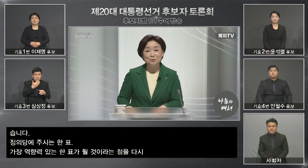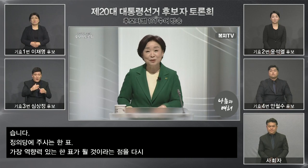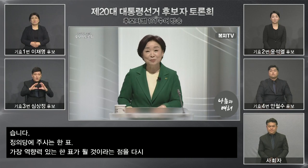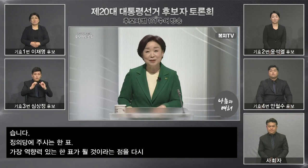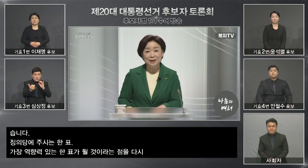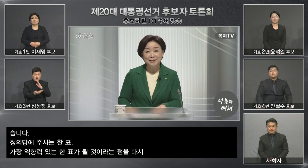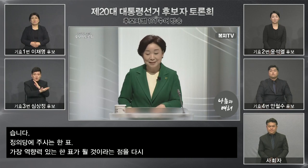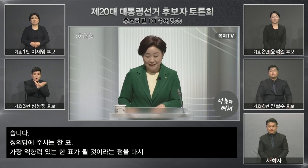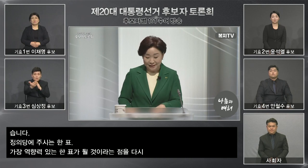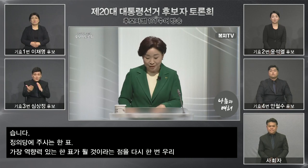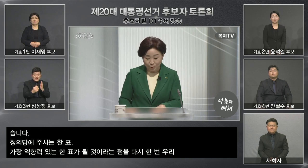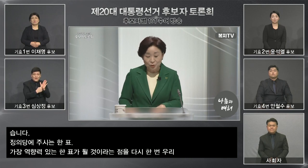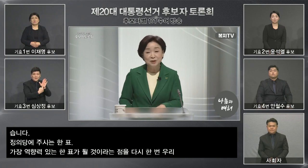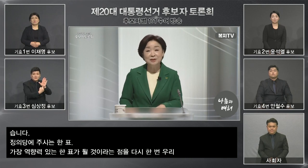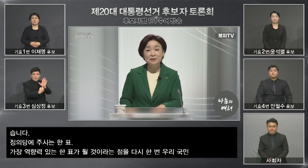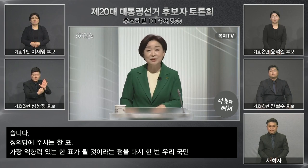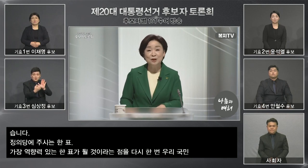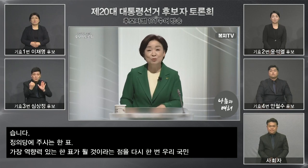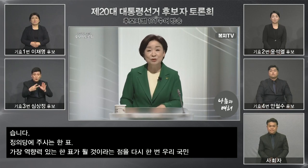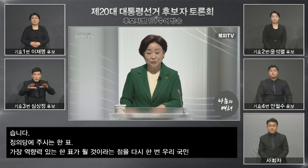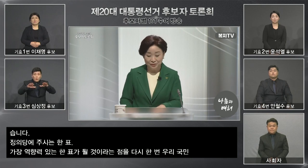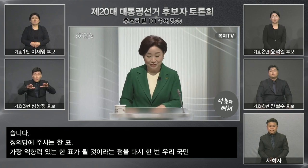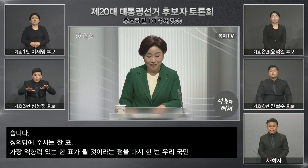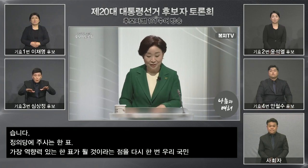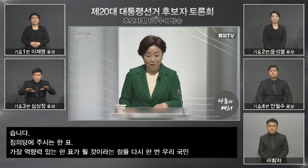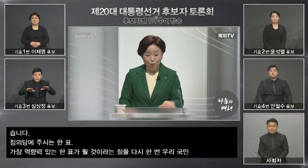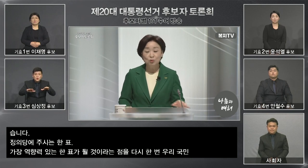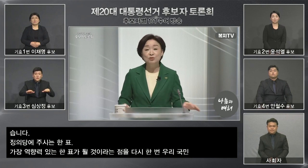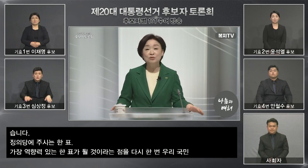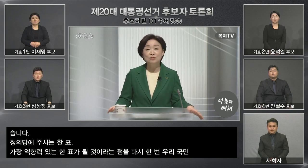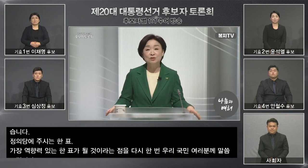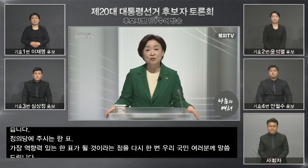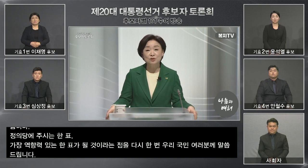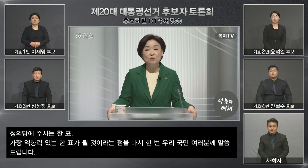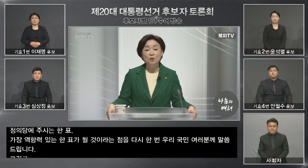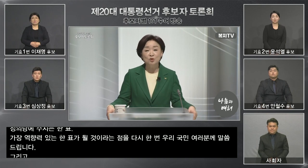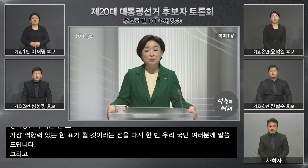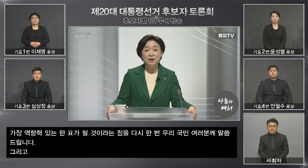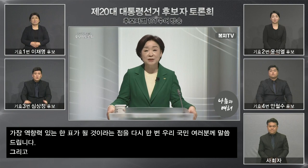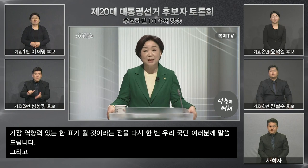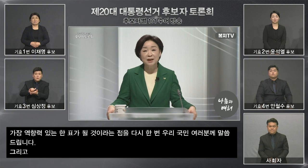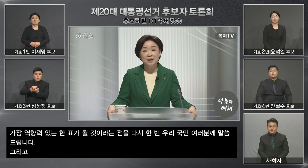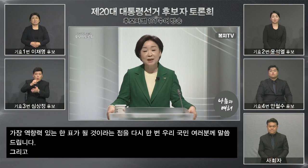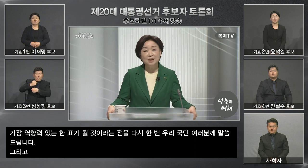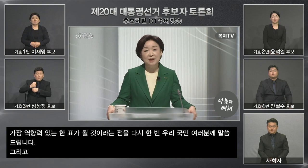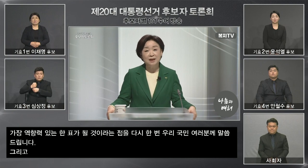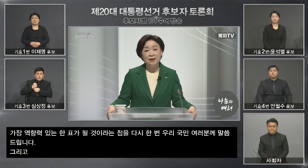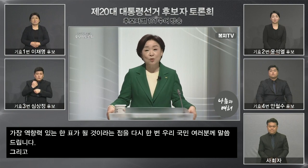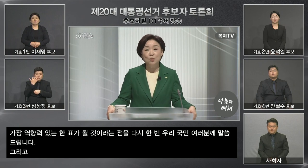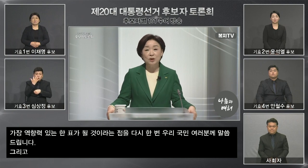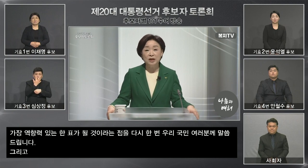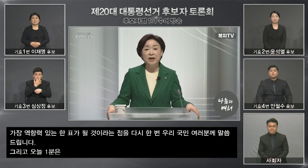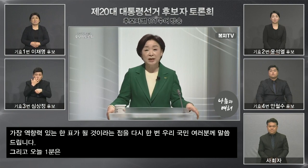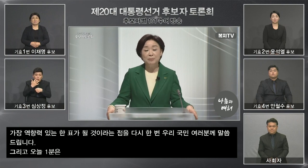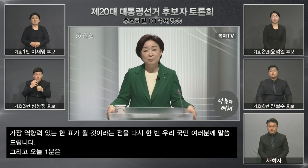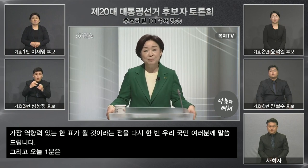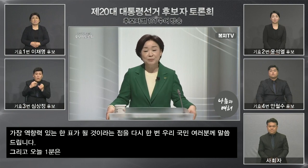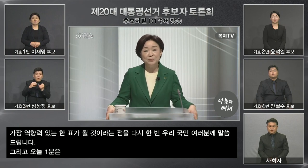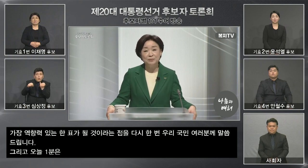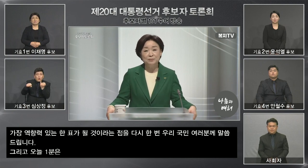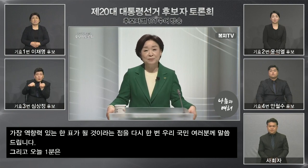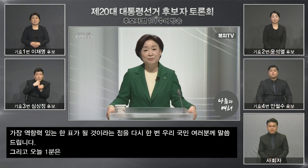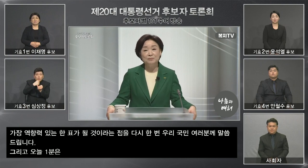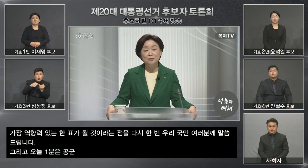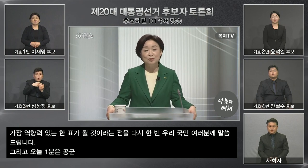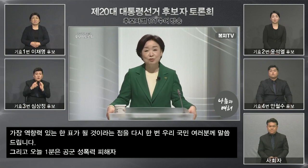말씀드립니다. 그리고 오늘 1부는 공군 성폭력 피해자 고 이예람